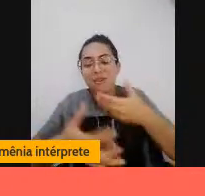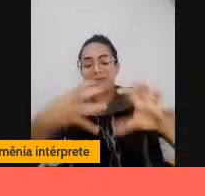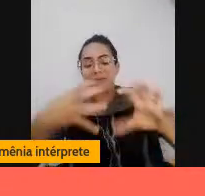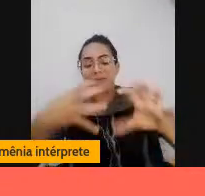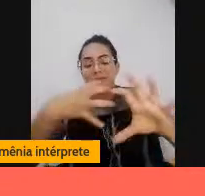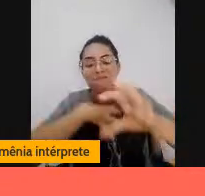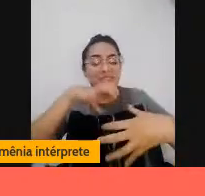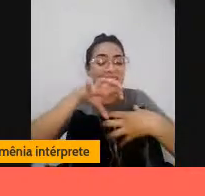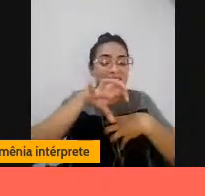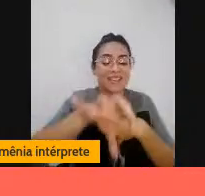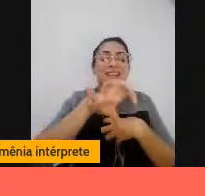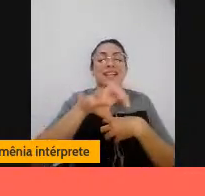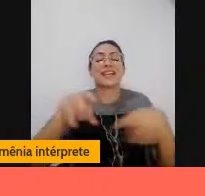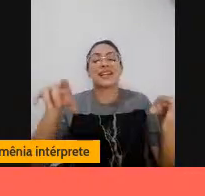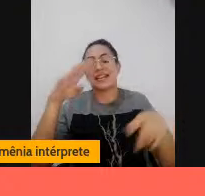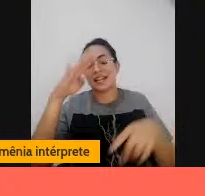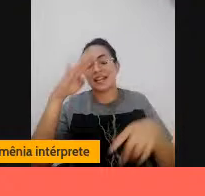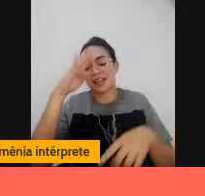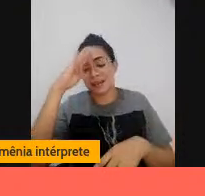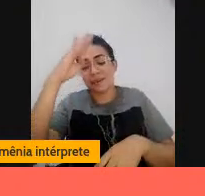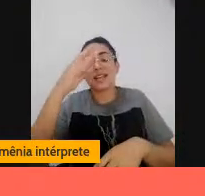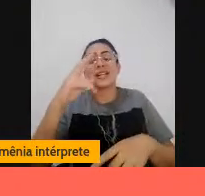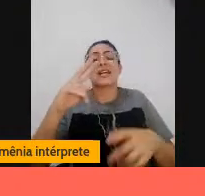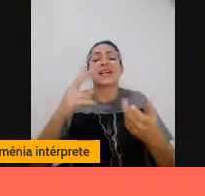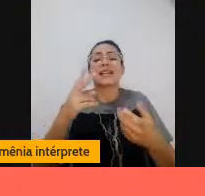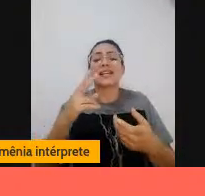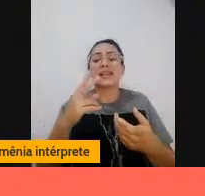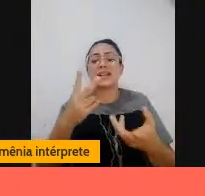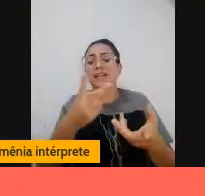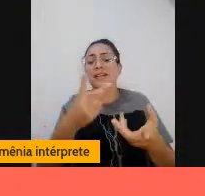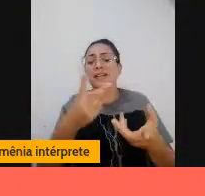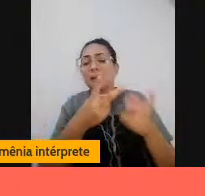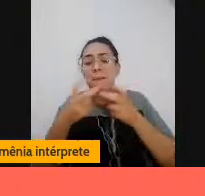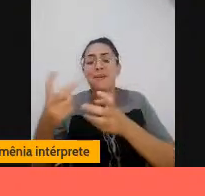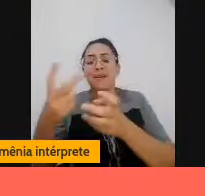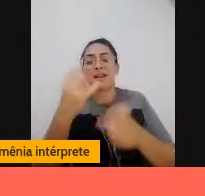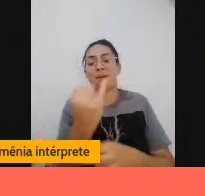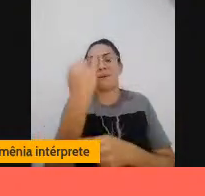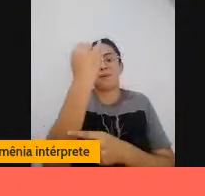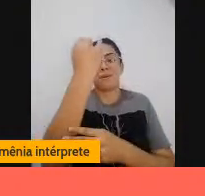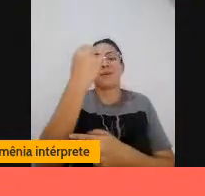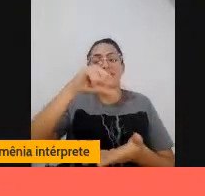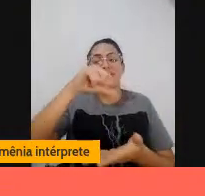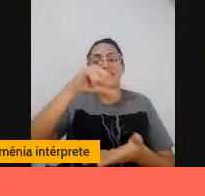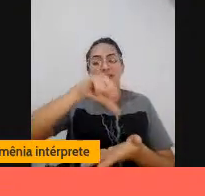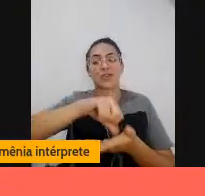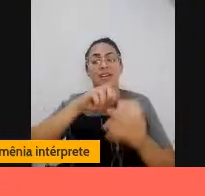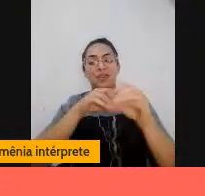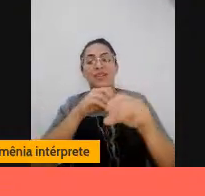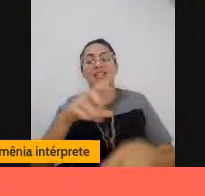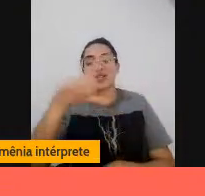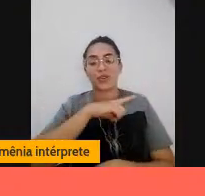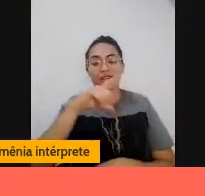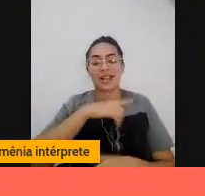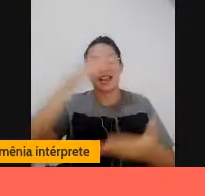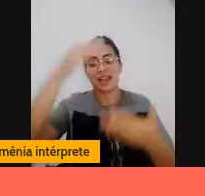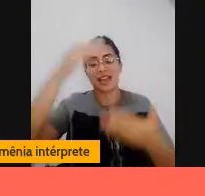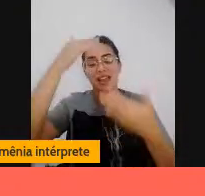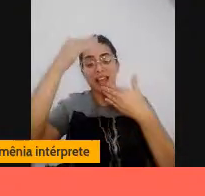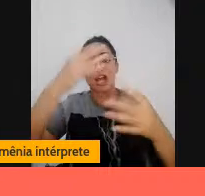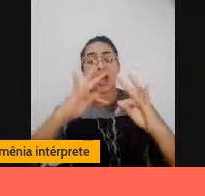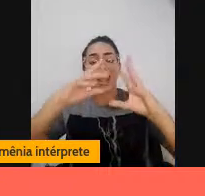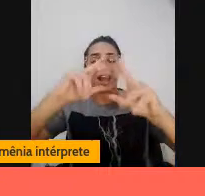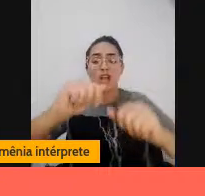e, principalmente, da gente reconhecer a importância desse centro de educação. Então, minha gratidão a todos e todas que fizeram esse